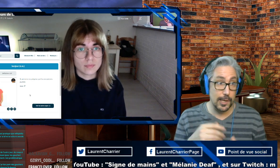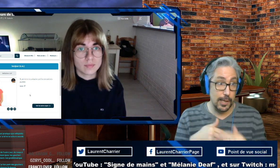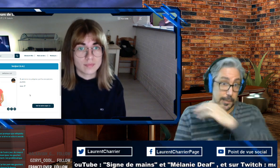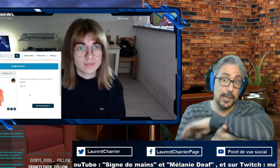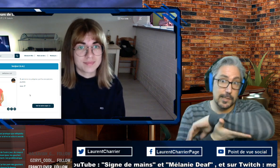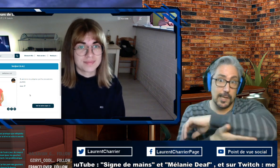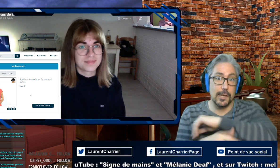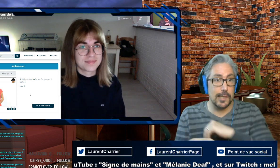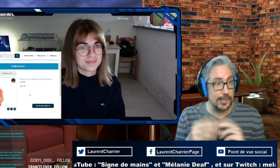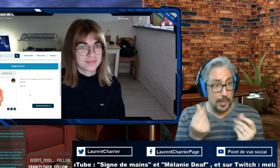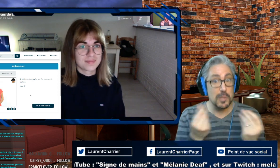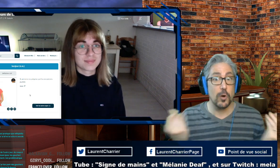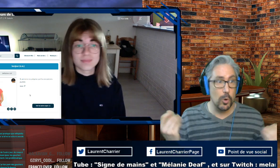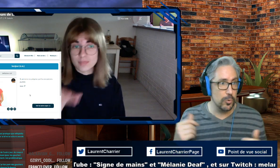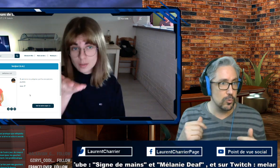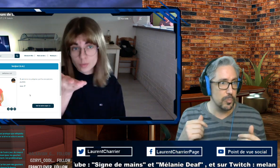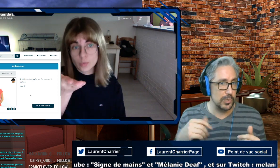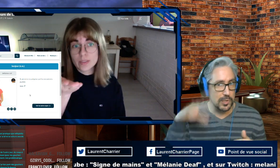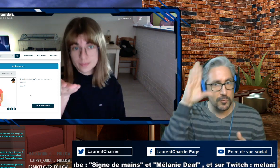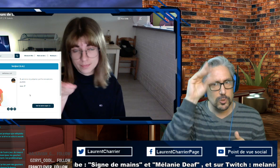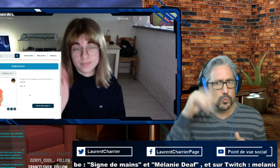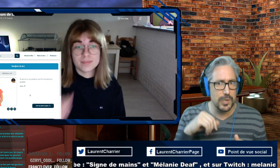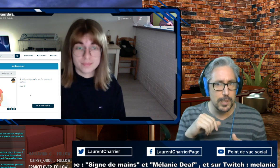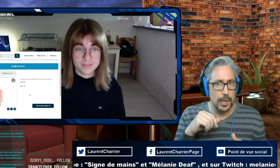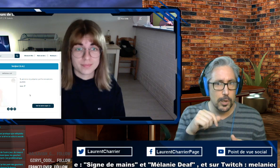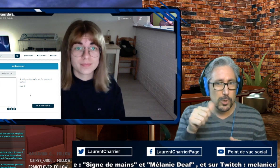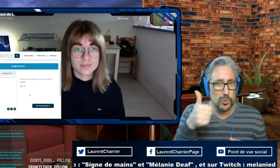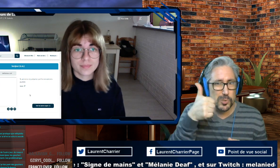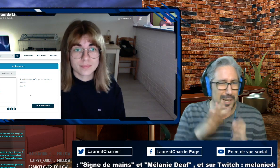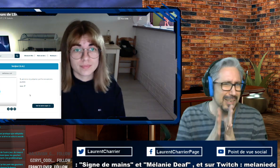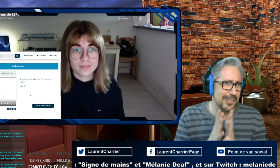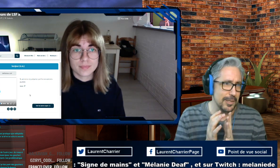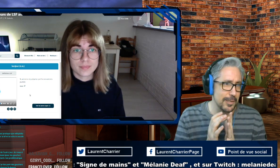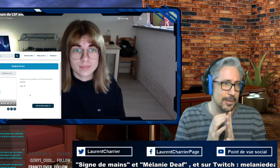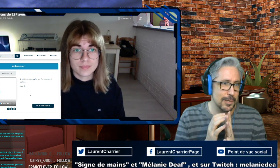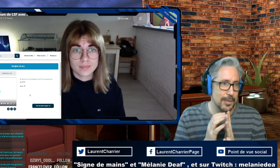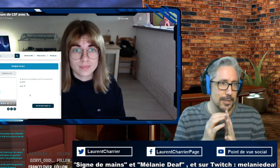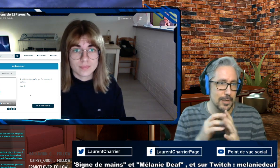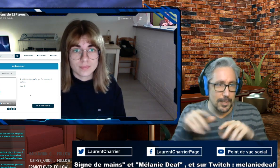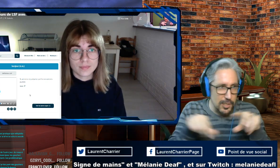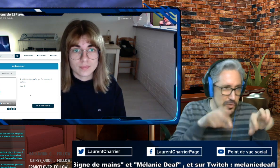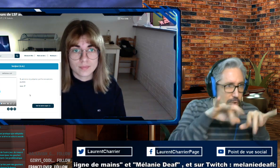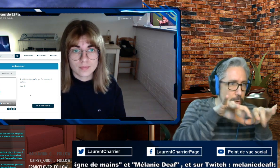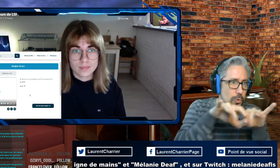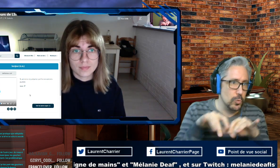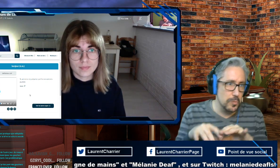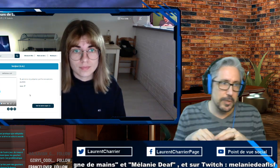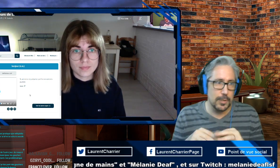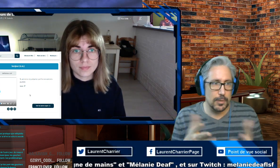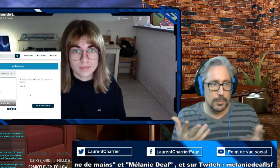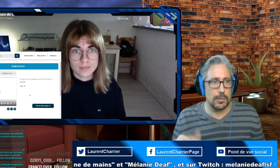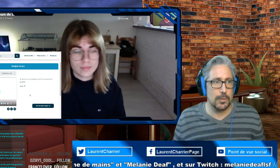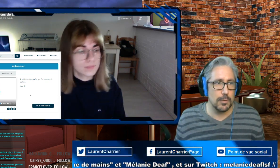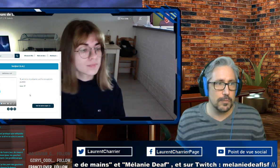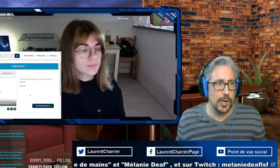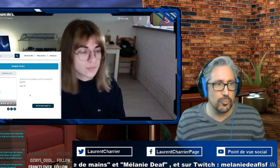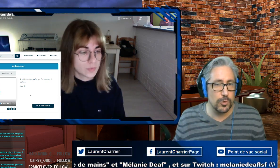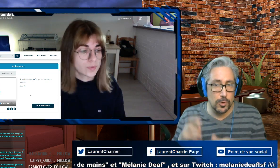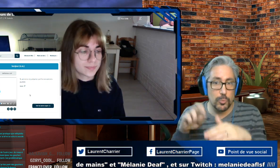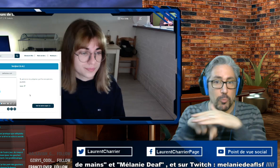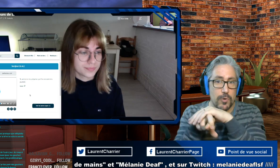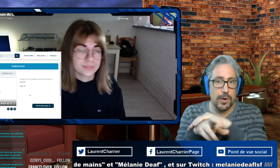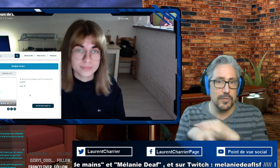j'adore, et ça m'aide vraiment beaucoup, parce que des fois, j'oublie juste un signe, et je vais le retrouver